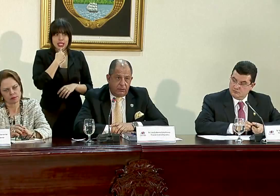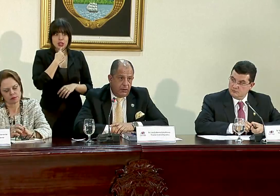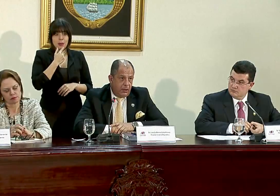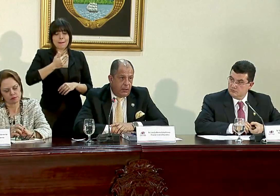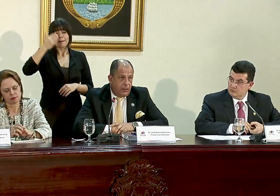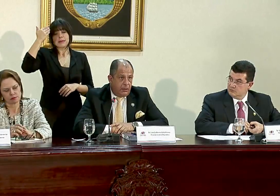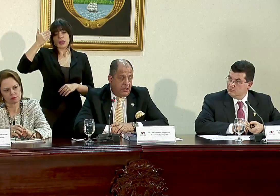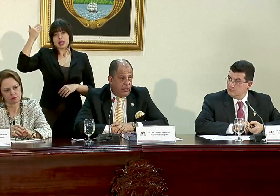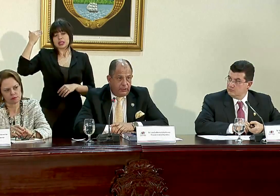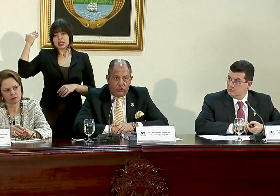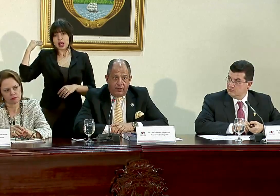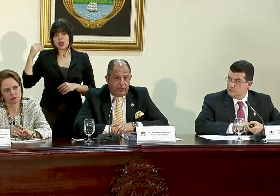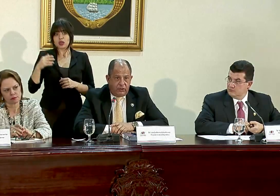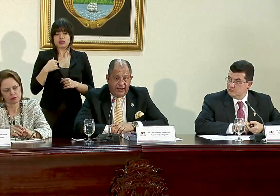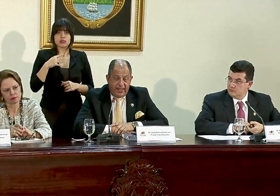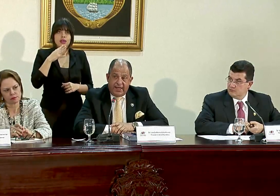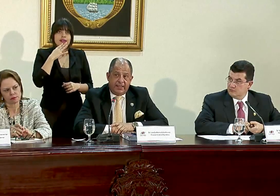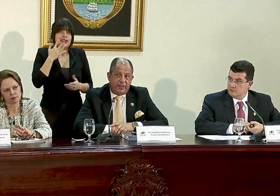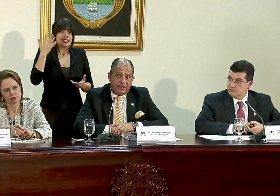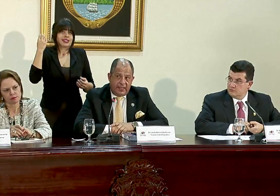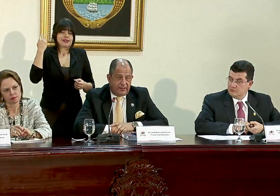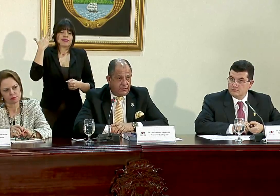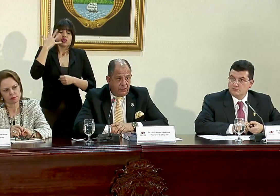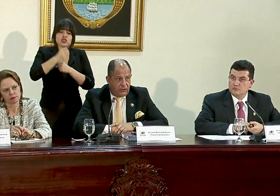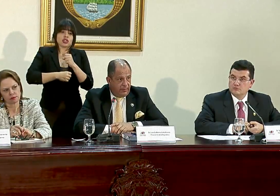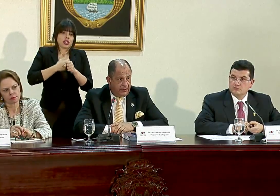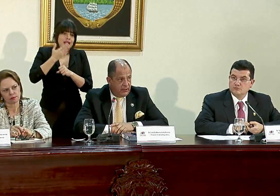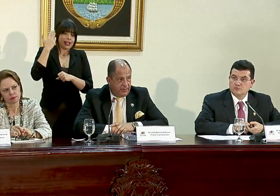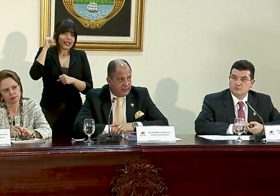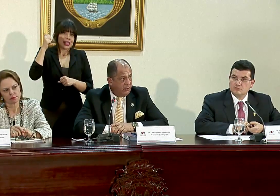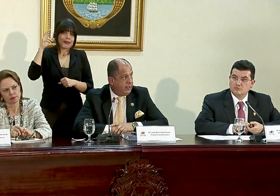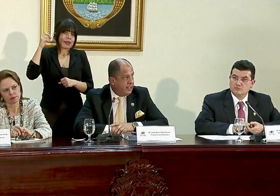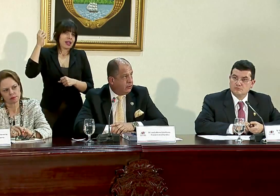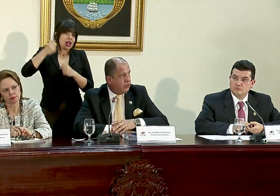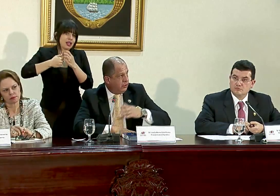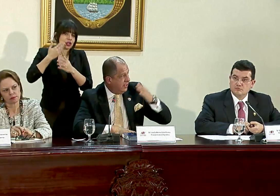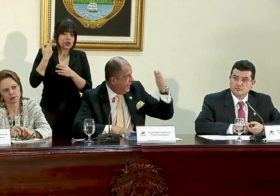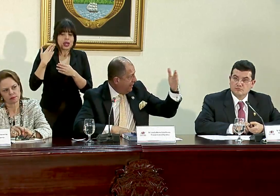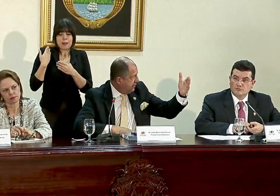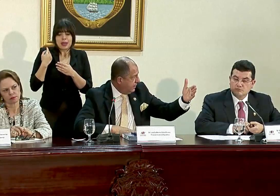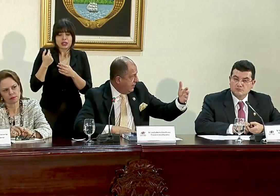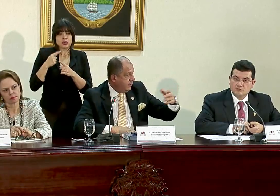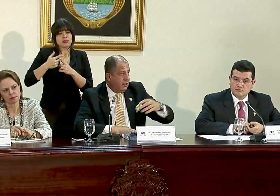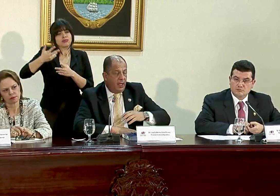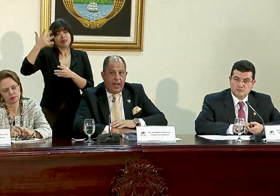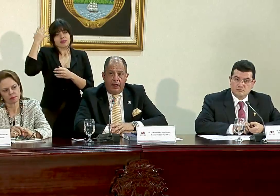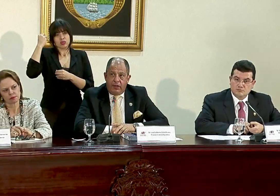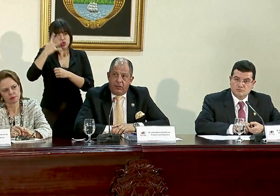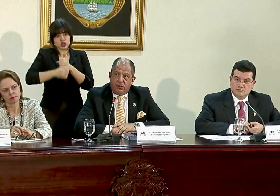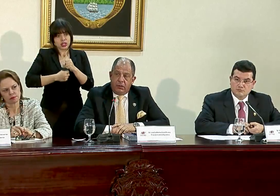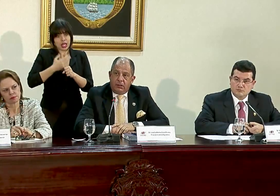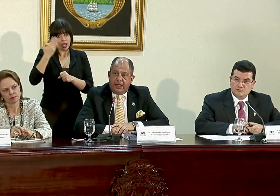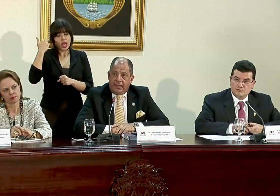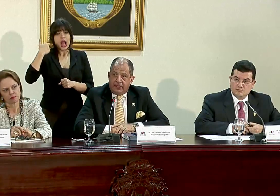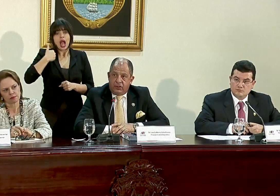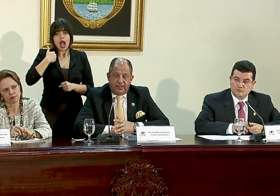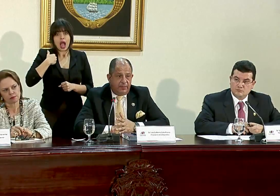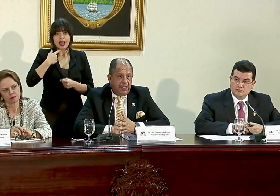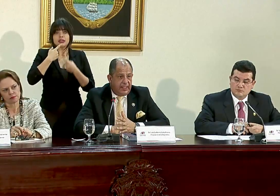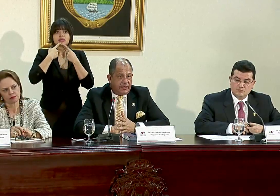el pasado y estoy hablando de décadas atrás no solamente del pasado inmediato sino en décadas atrás ha habido